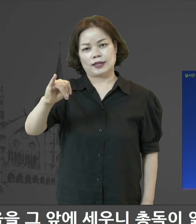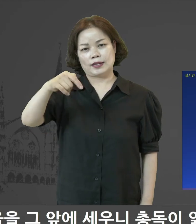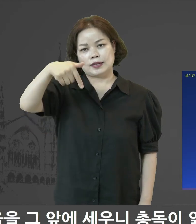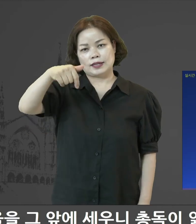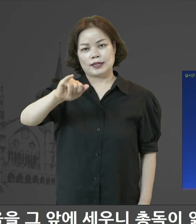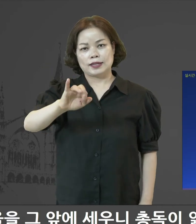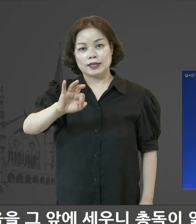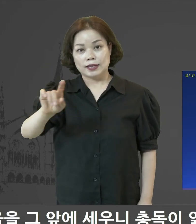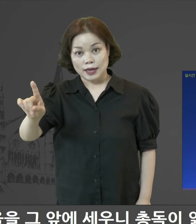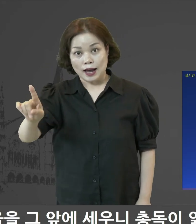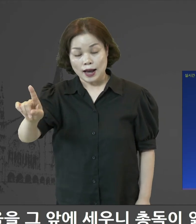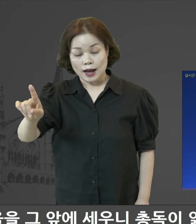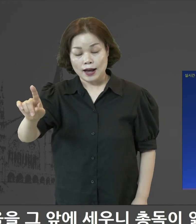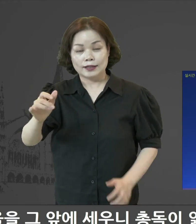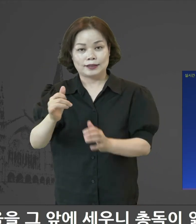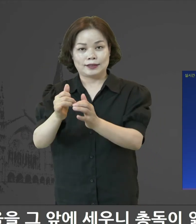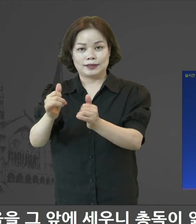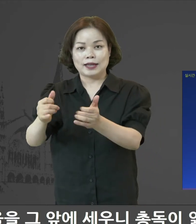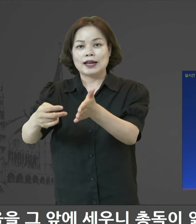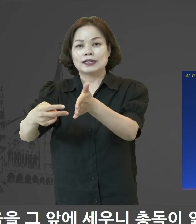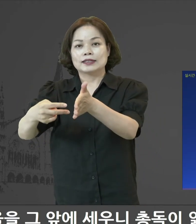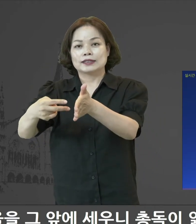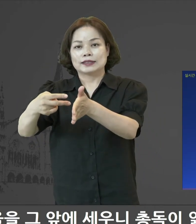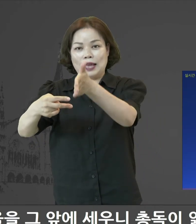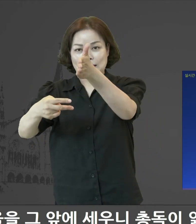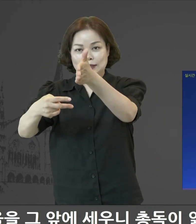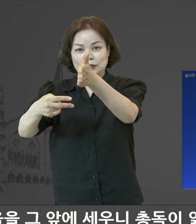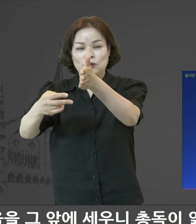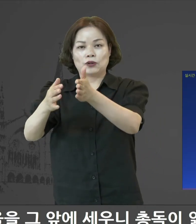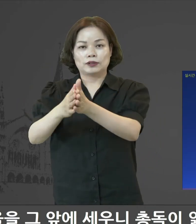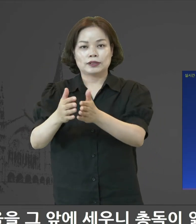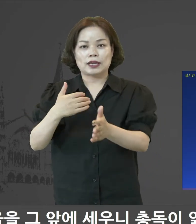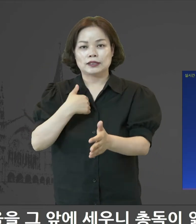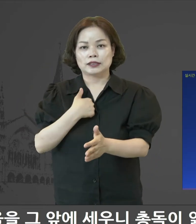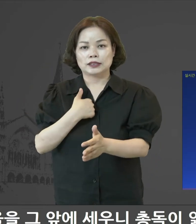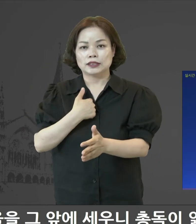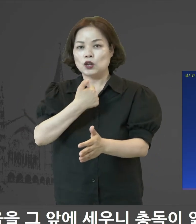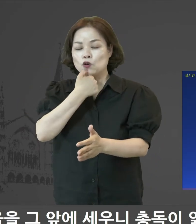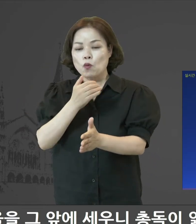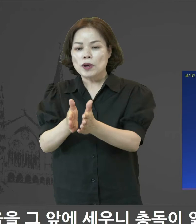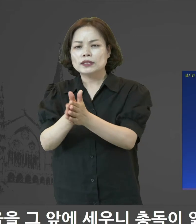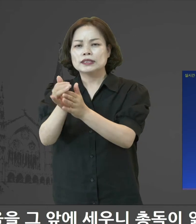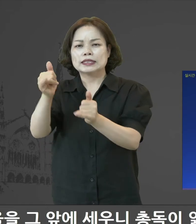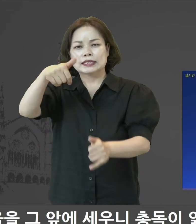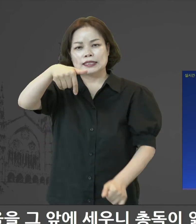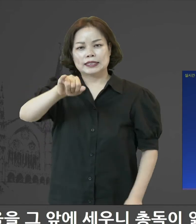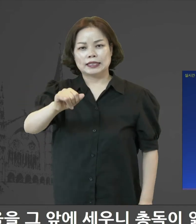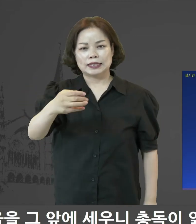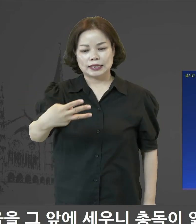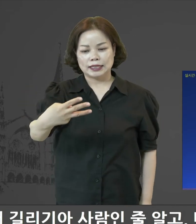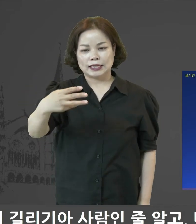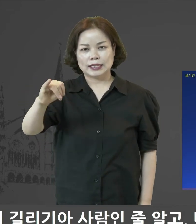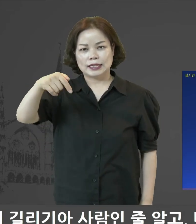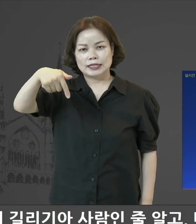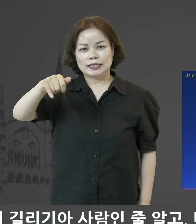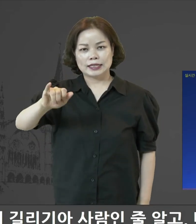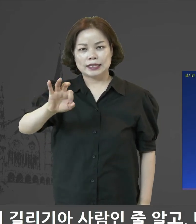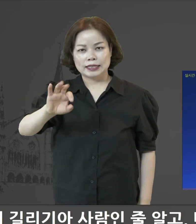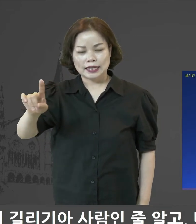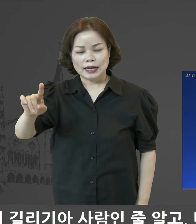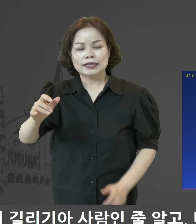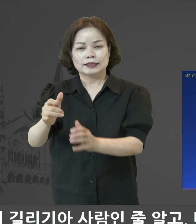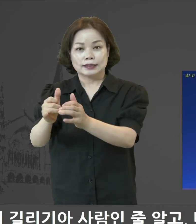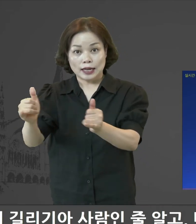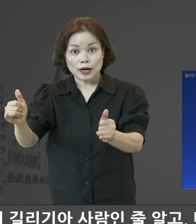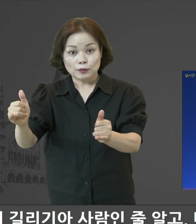알고, 바울이 자기가 길리기아 다소, 나는 길리기아 시민입니다. 바울은 이 길리기아 시민이라는 것을 공식적으로 굉장히 중요시 생각했습니다.